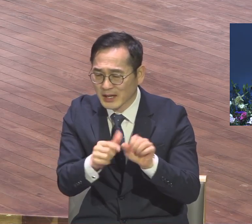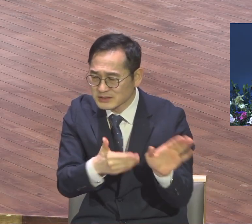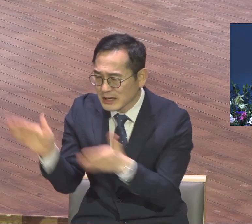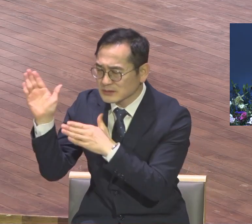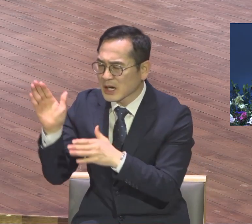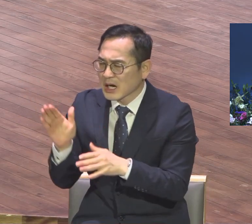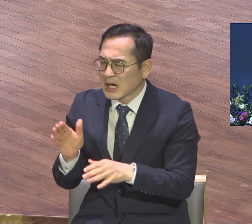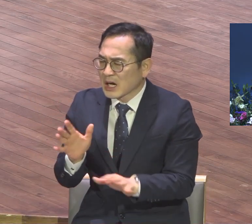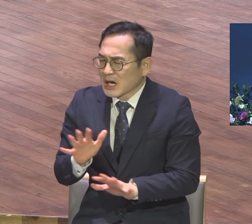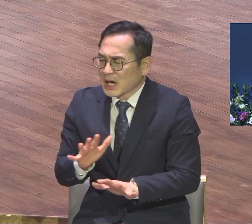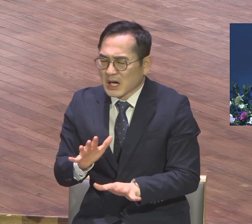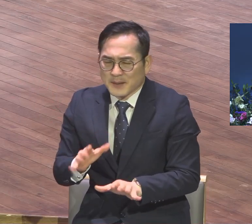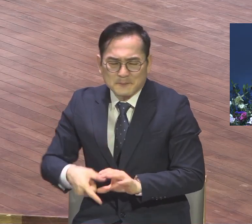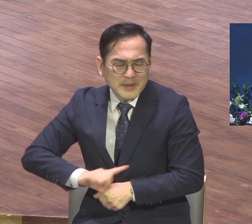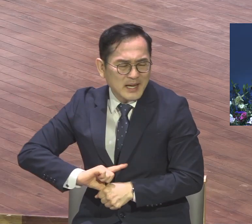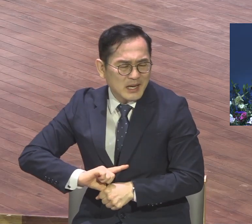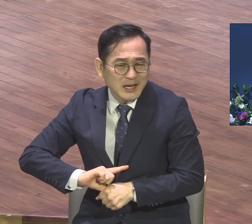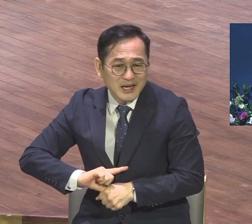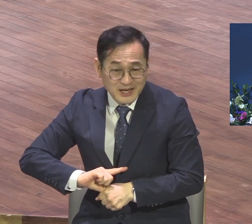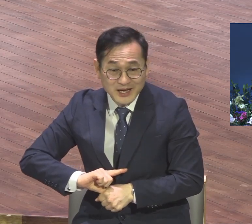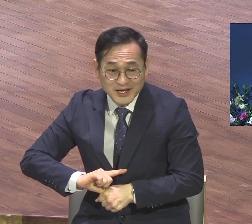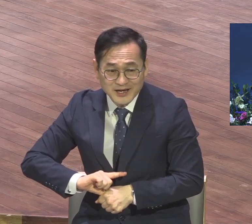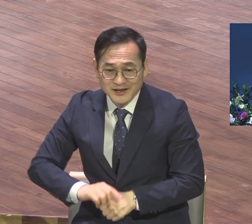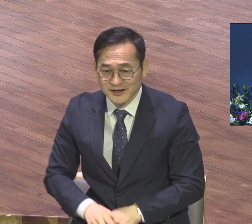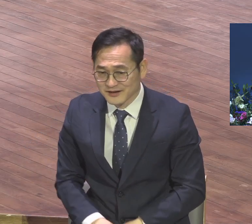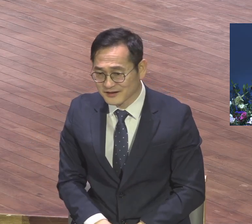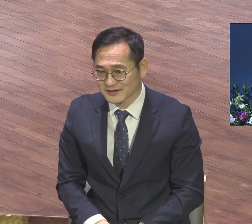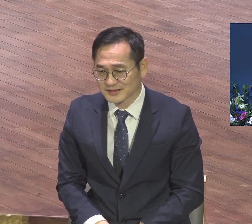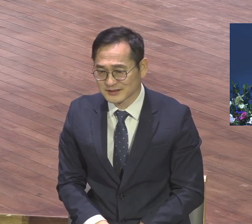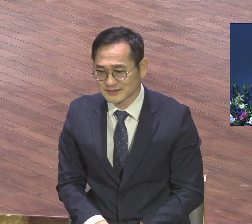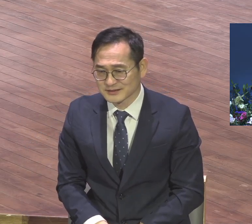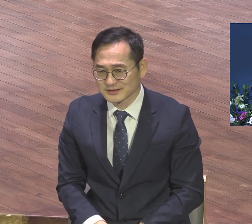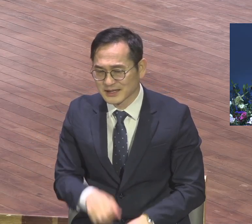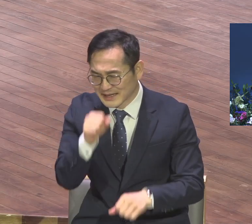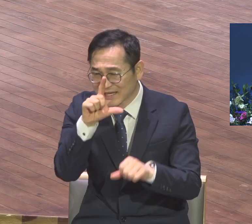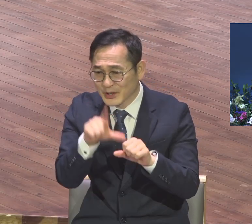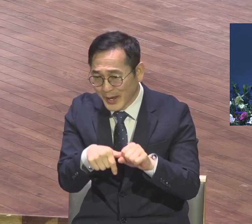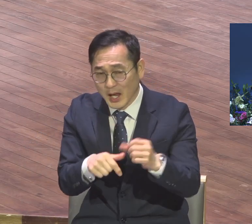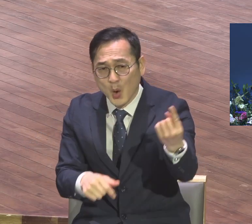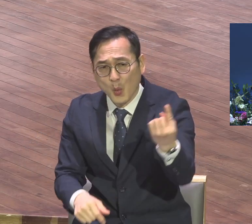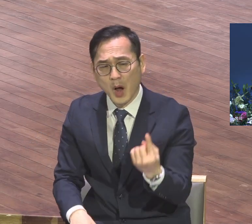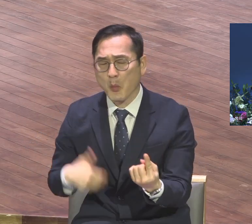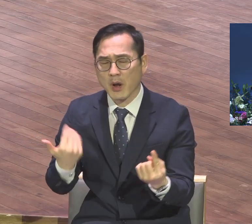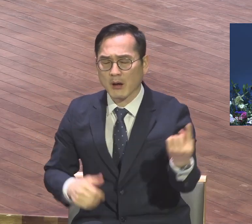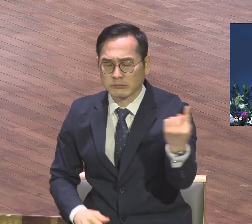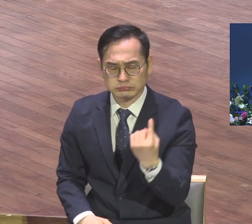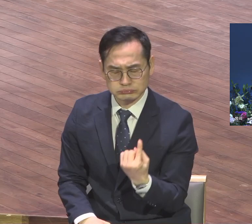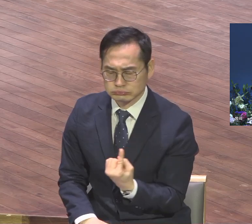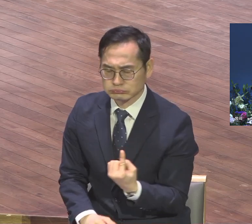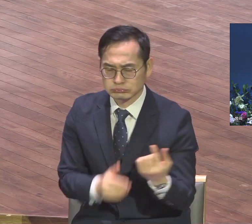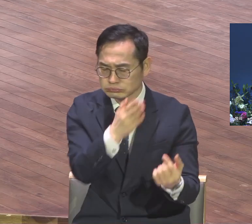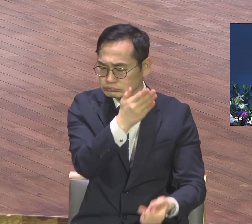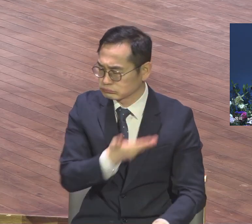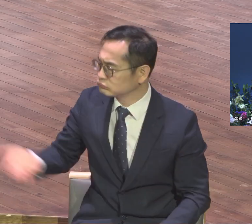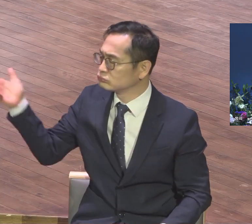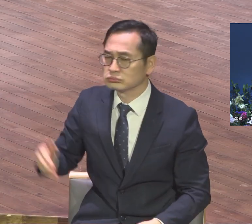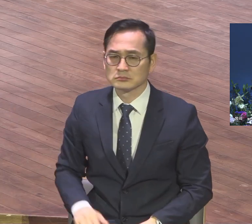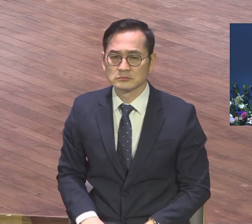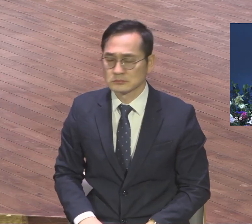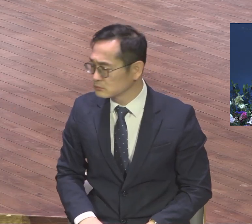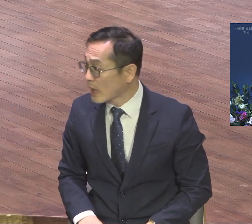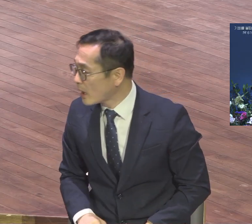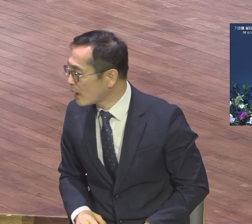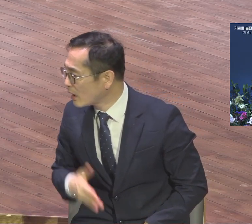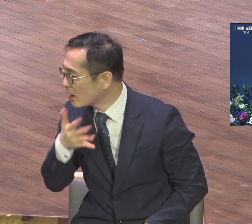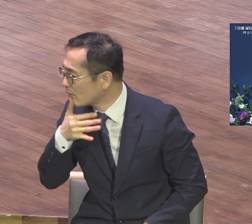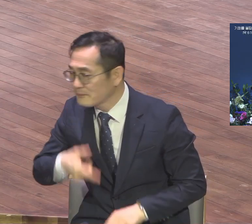옵니다. 기회가 오는데 기회를 놓쳤다. 어떤 사람은 기회가 온 줄도 모르고 그냥 흘러보내는